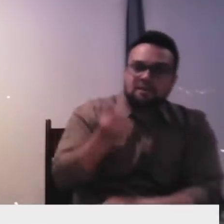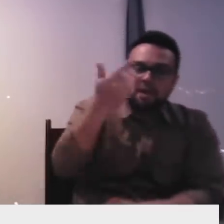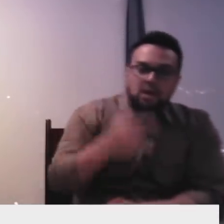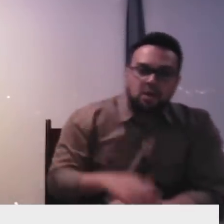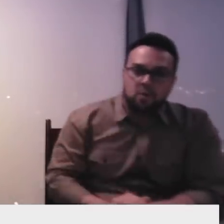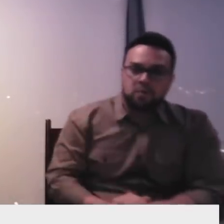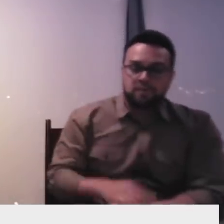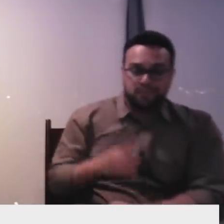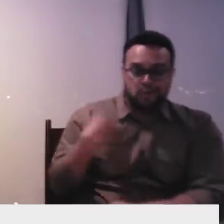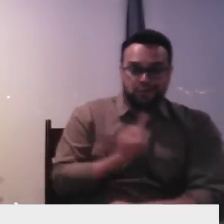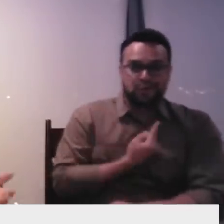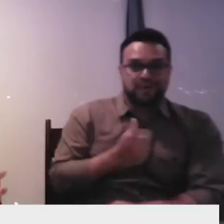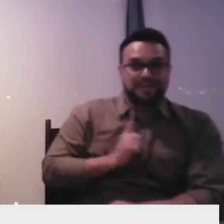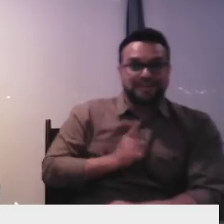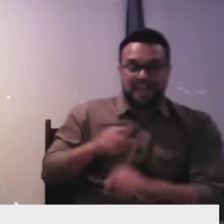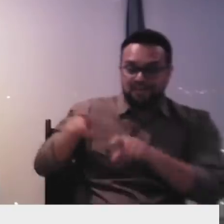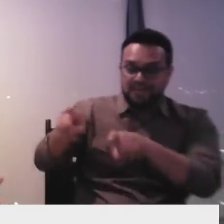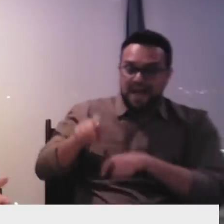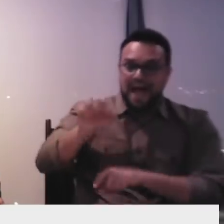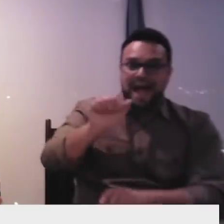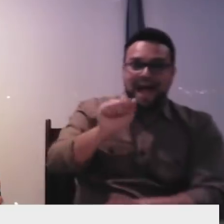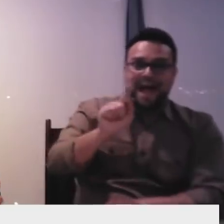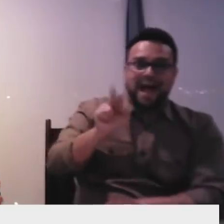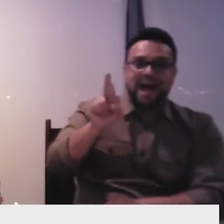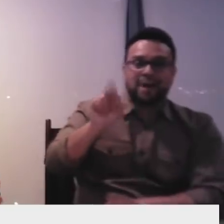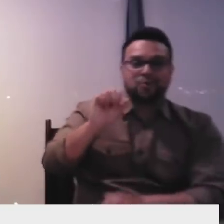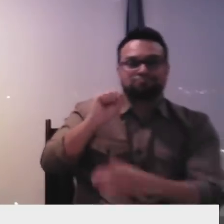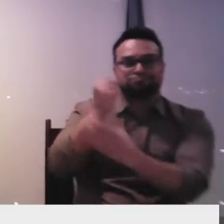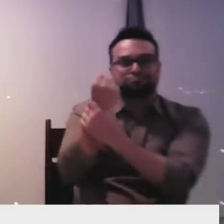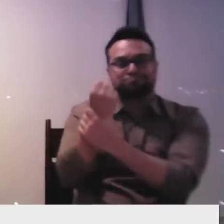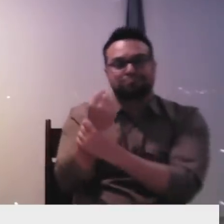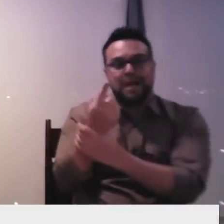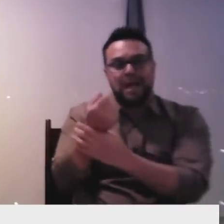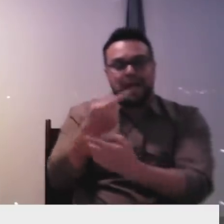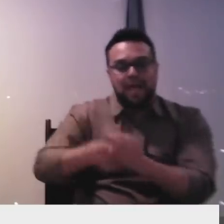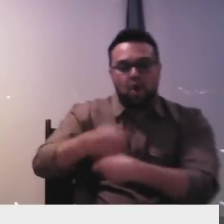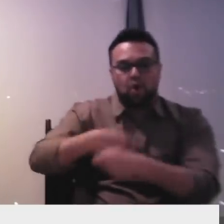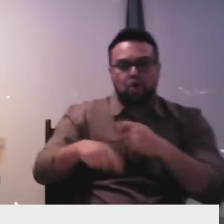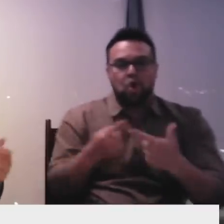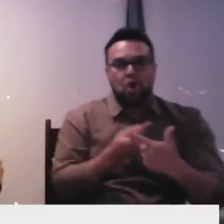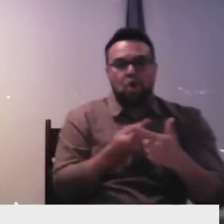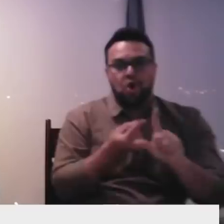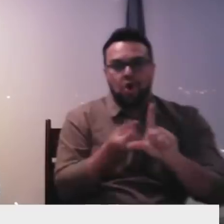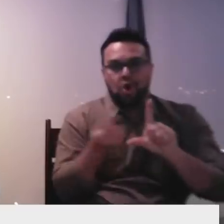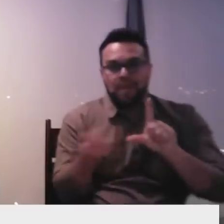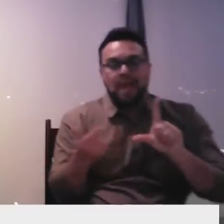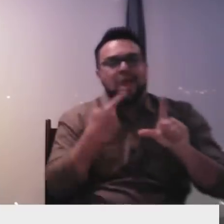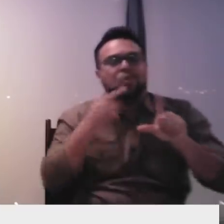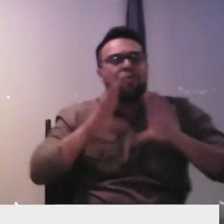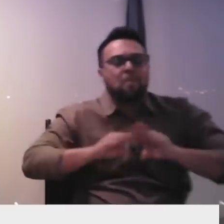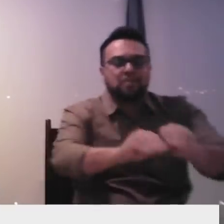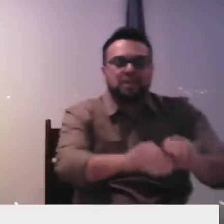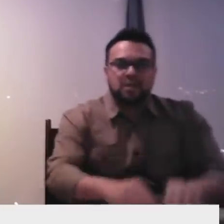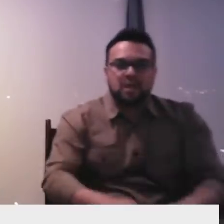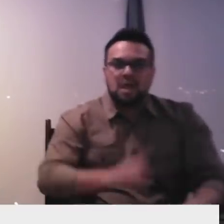Pessoal, o que nós temos é o agronegócio que sustenta a nossa economia. Eu não posso interferir. Você não vai vender para a